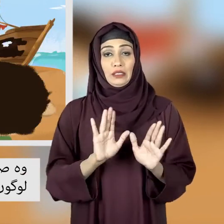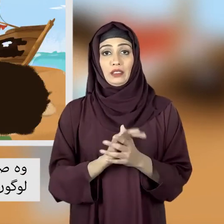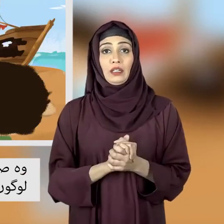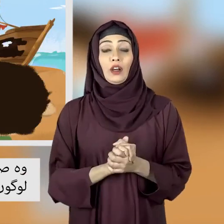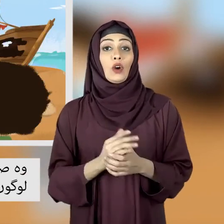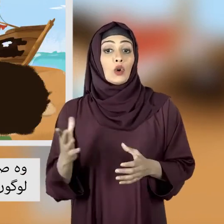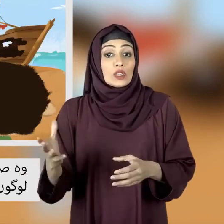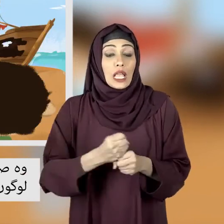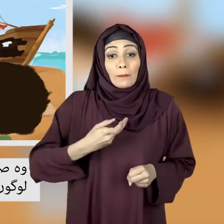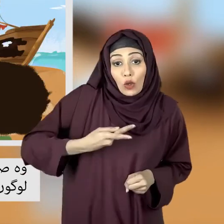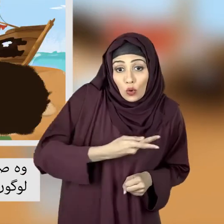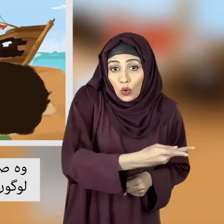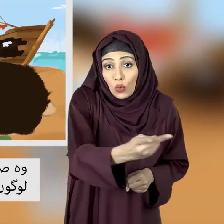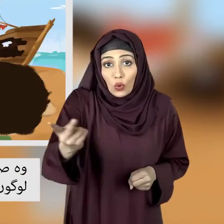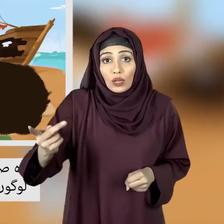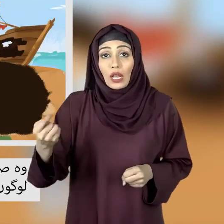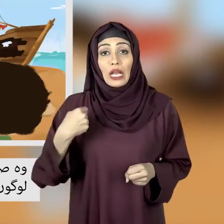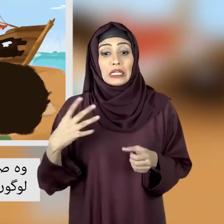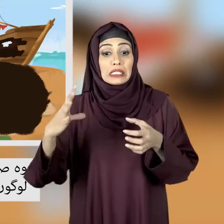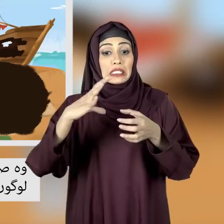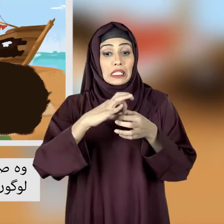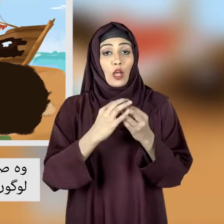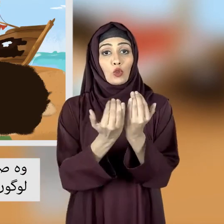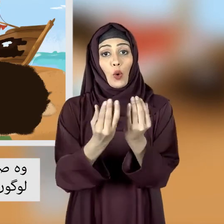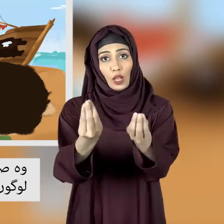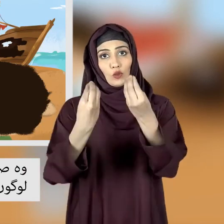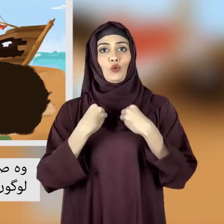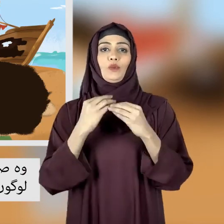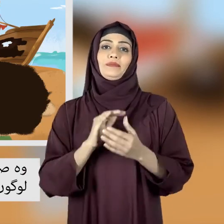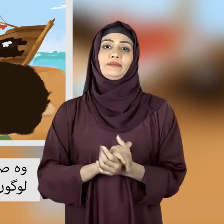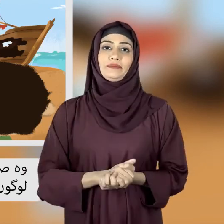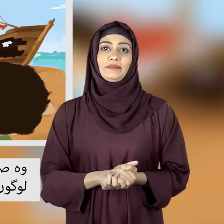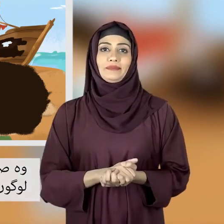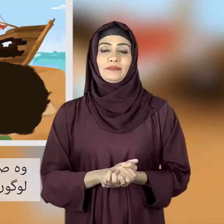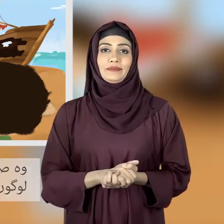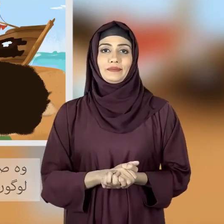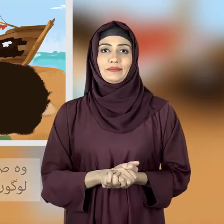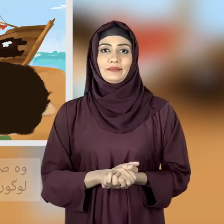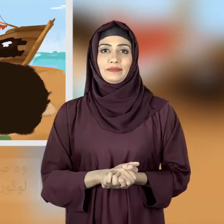نہیں ہیں، بلکہ ان لوگوں کی بھی ہیں جو ہمارے لیے دعا کرتے ہیں۔